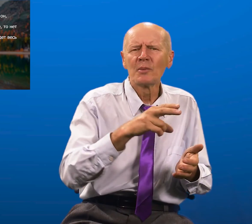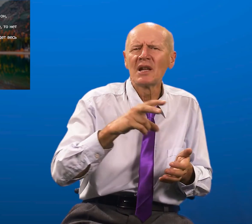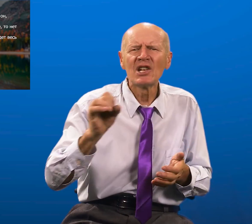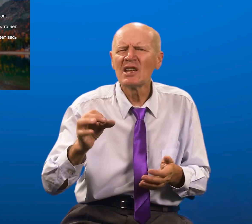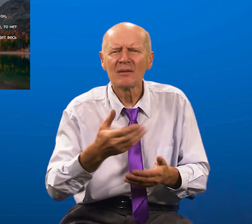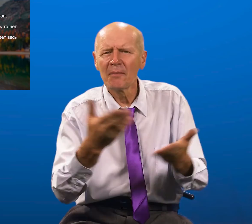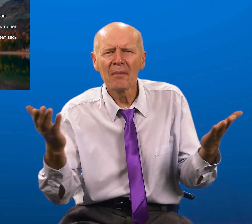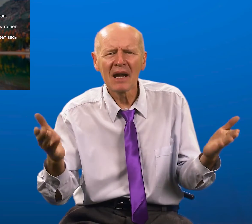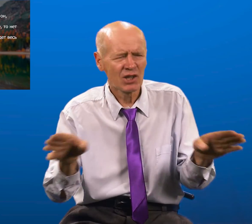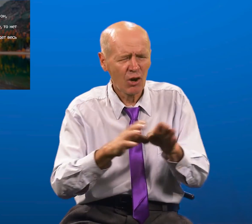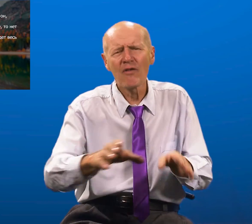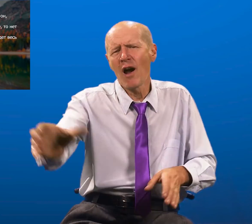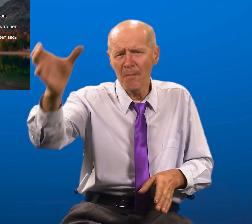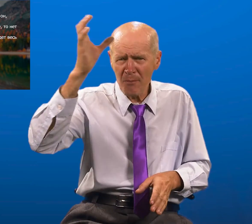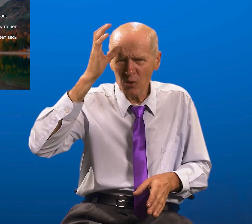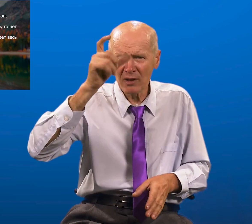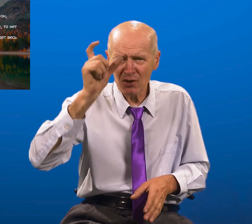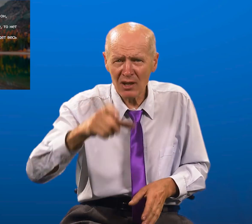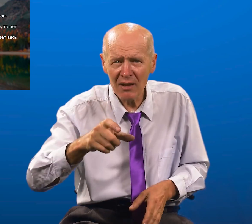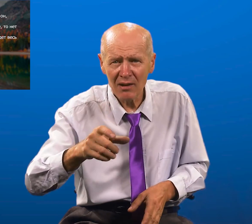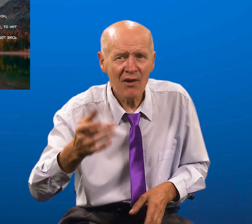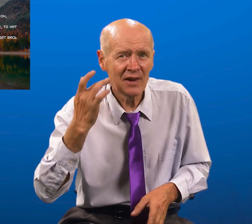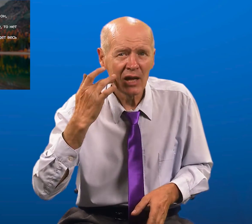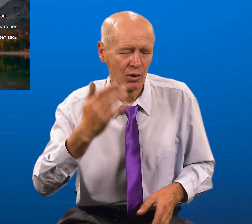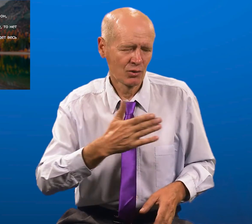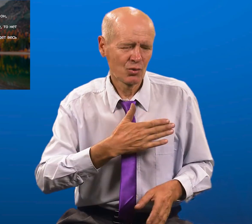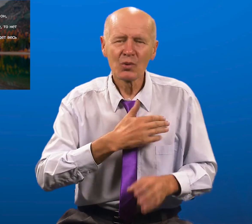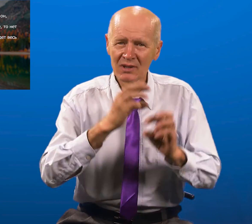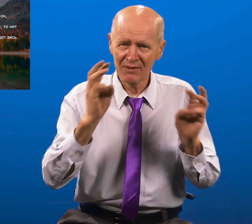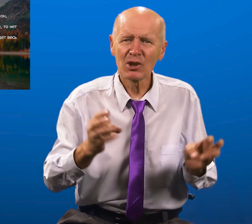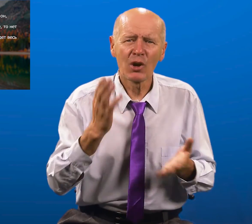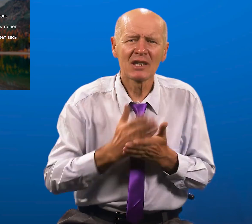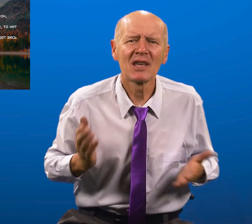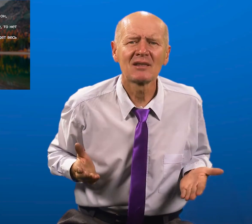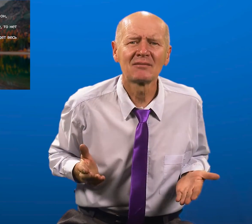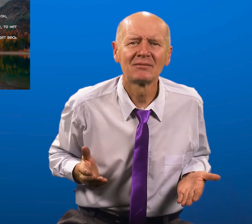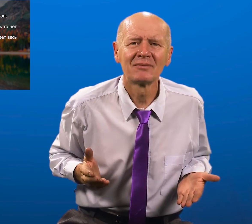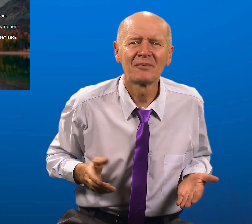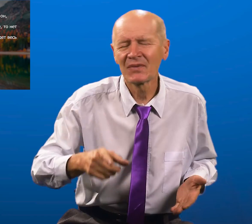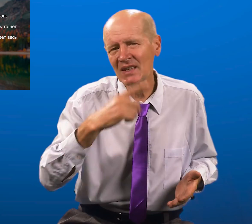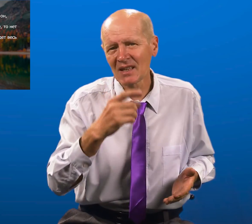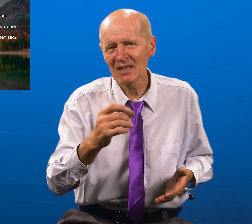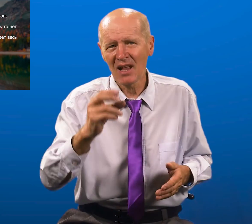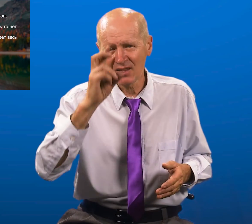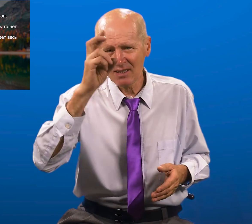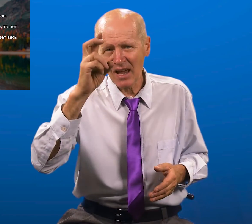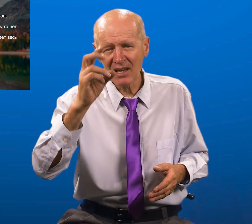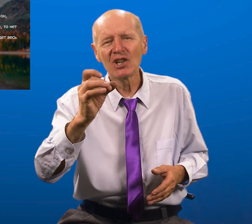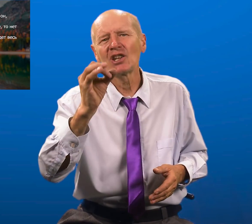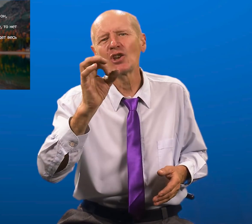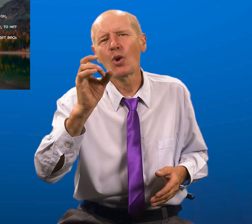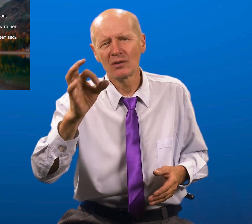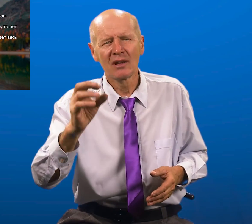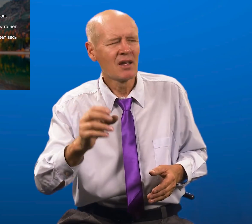мы такого, как он, человека, в котором был бы Дух Божий? И сказал фараон Иосифу, так как